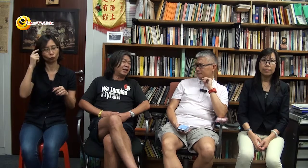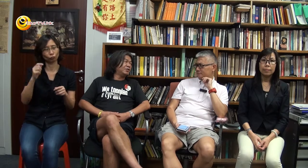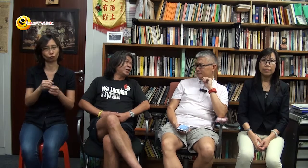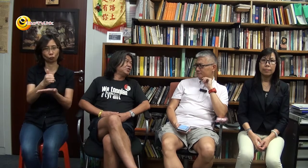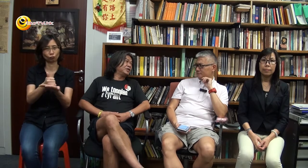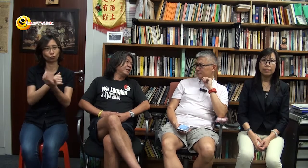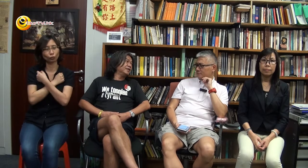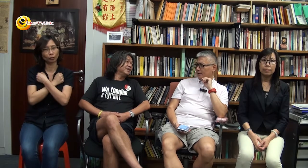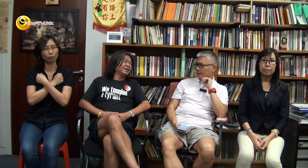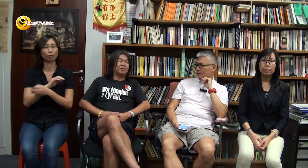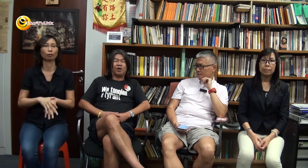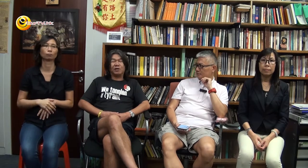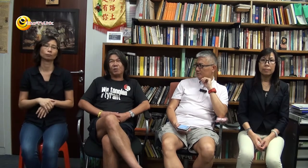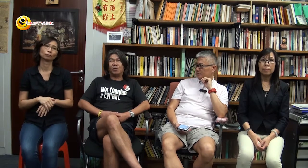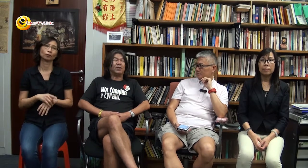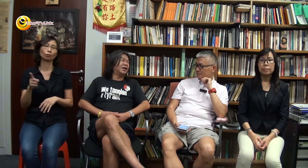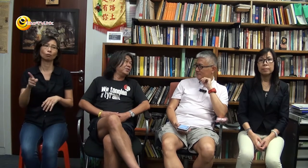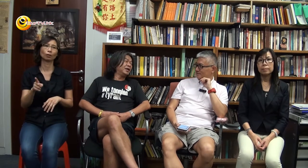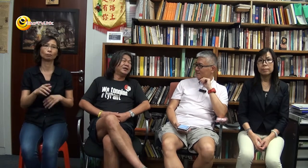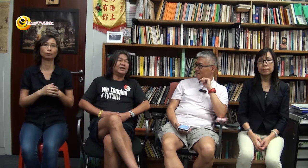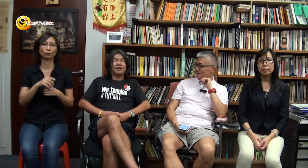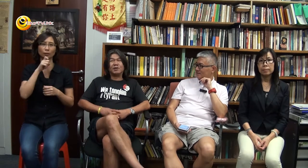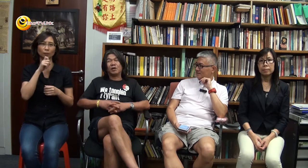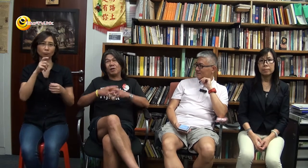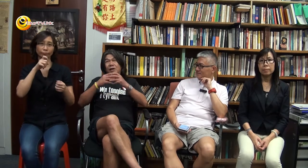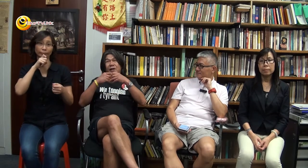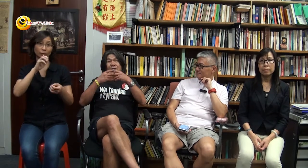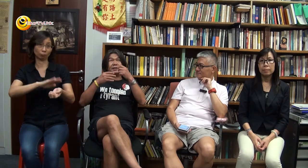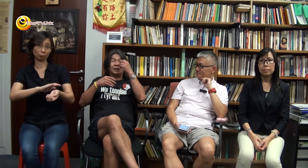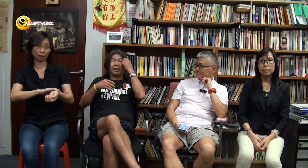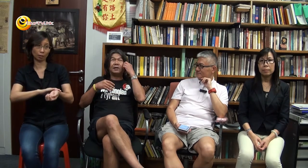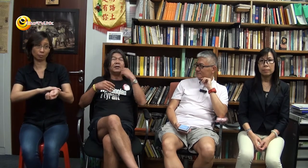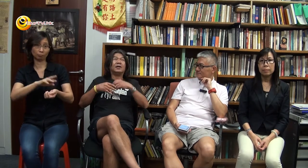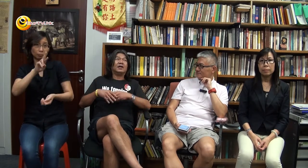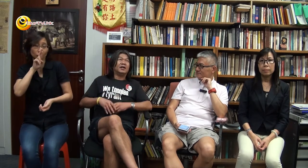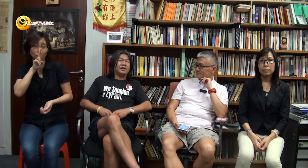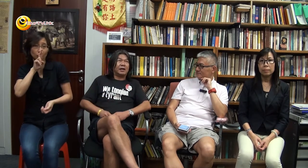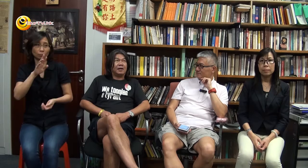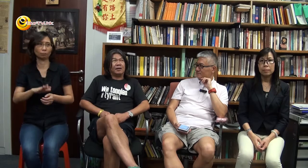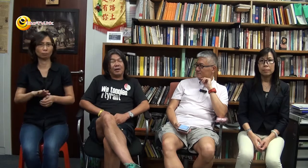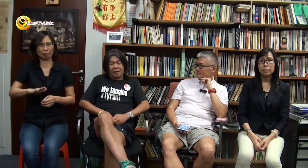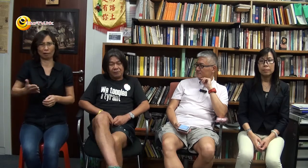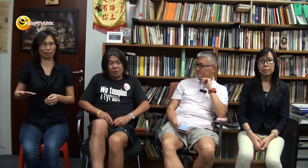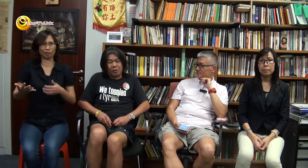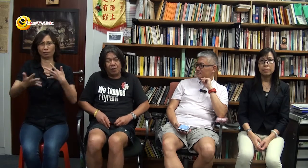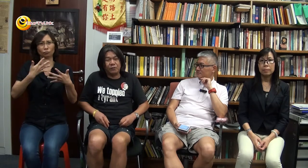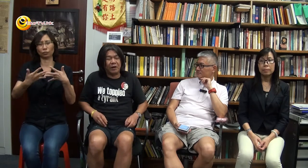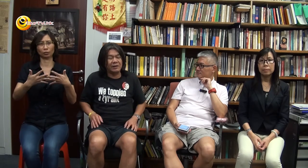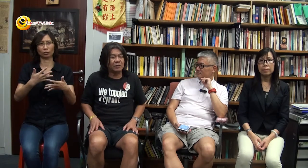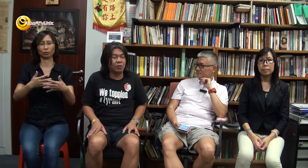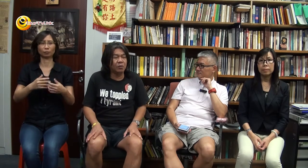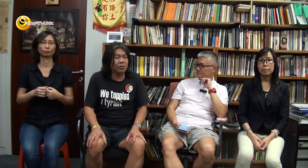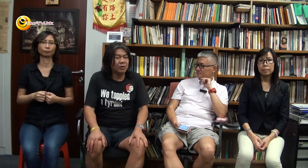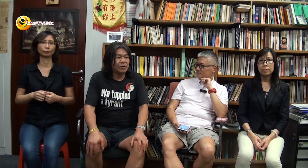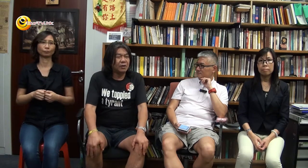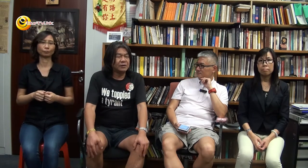曾德成又係患咗絕症， 係啦， 咁講，咁我講啊，係咪？咁所以我覺得其實成件事係即係好反